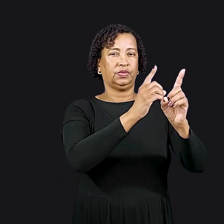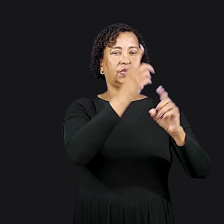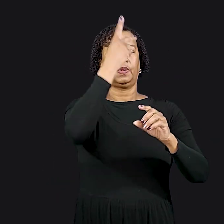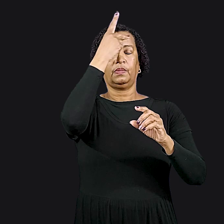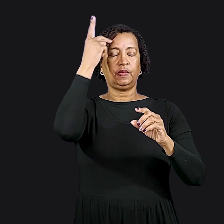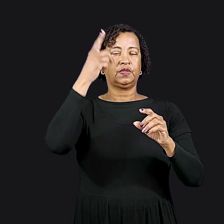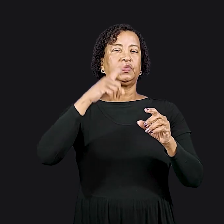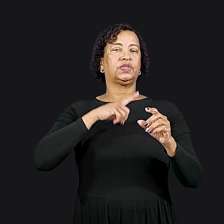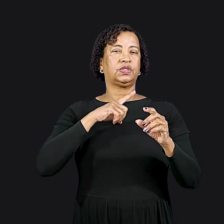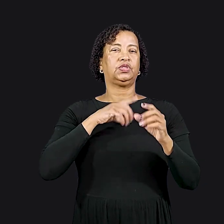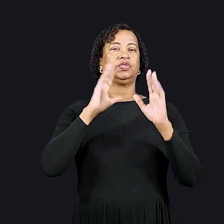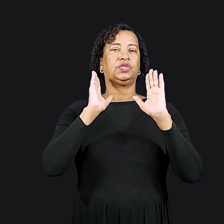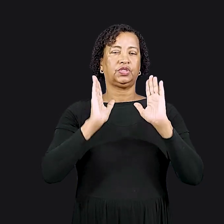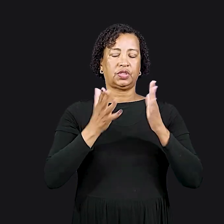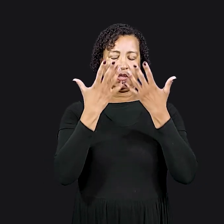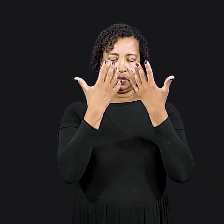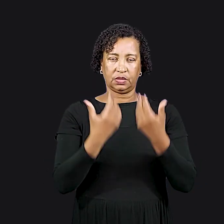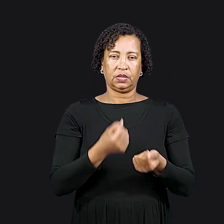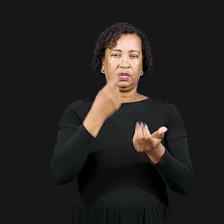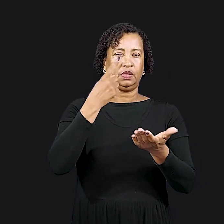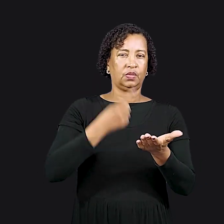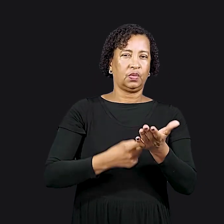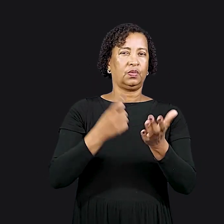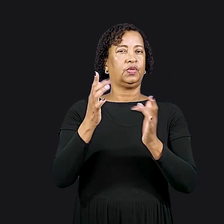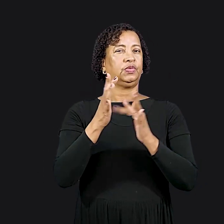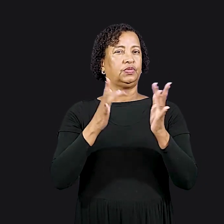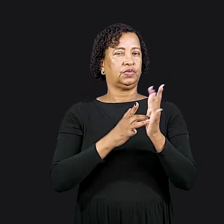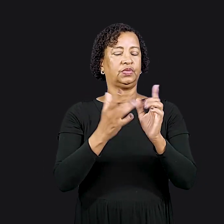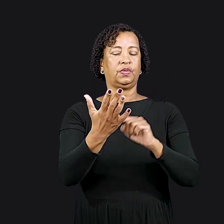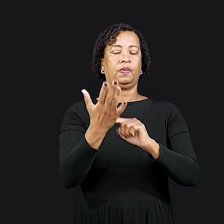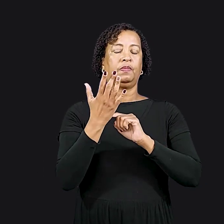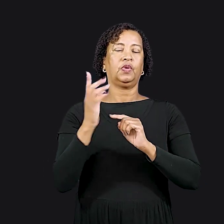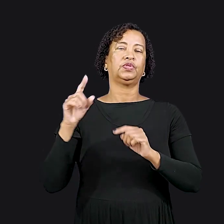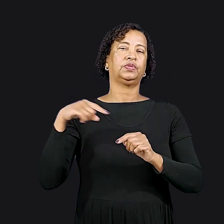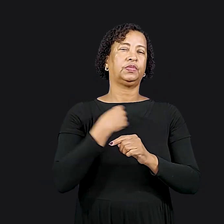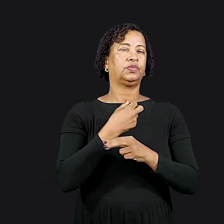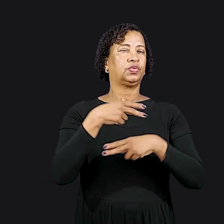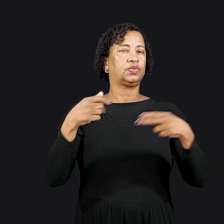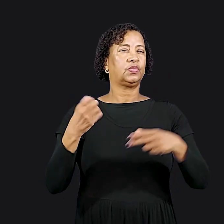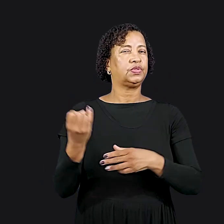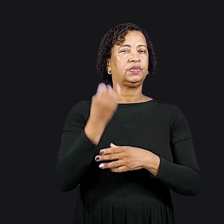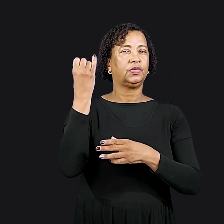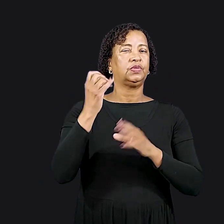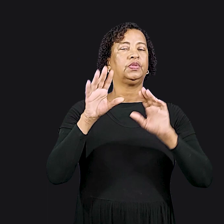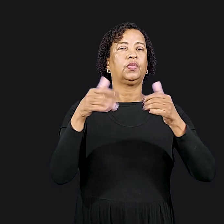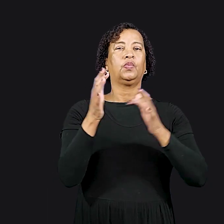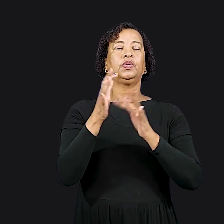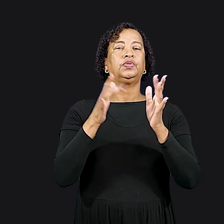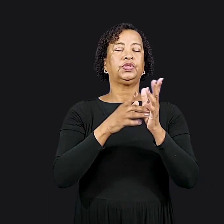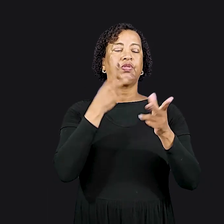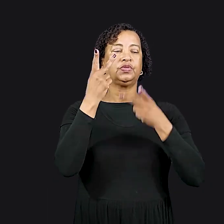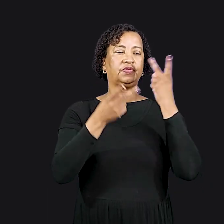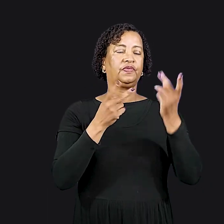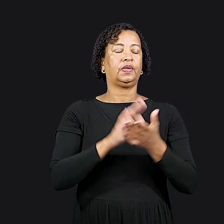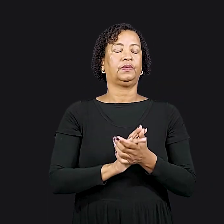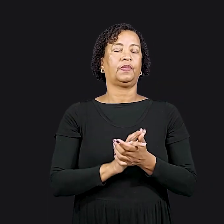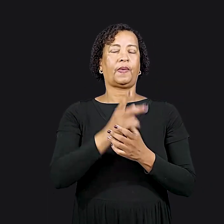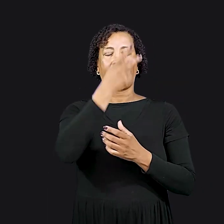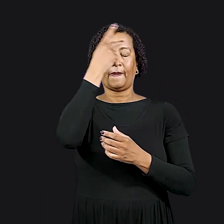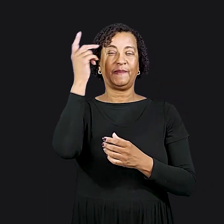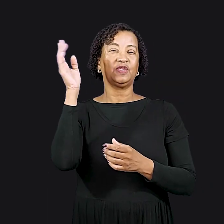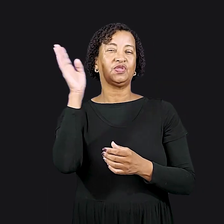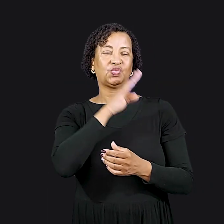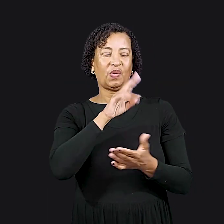discípulos, pessoas que já tinham assumido um compromisso com Jesus, isso nos mostra algo muito importante. Quando Jesus disse: não resistam